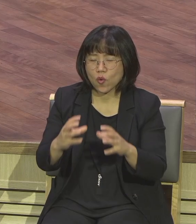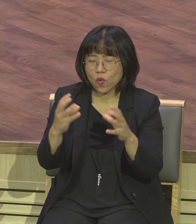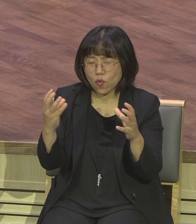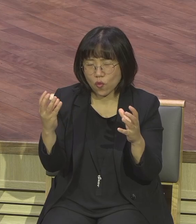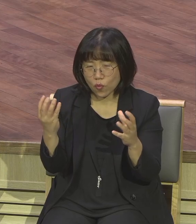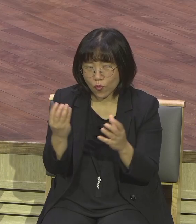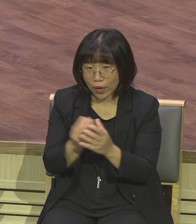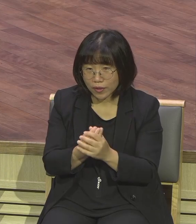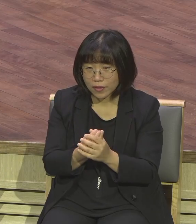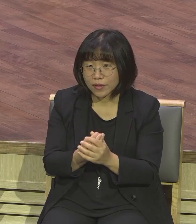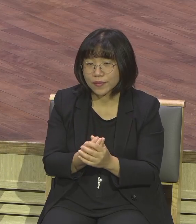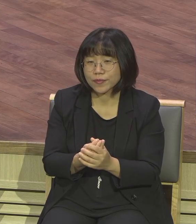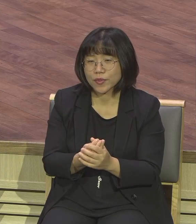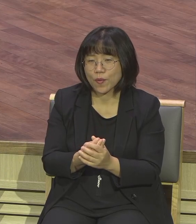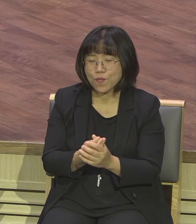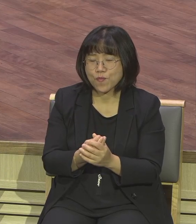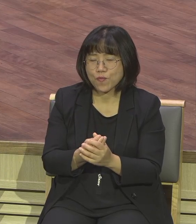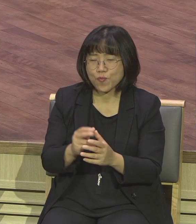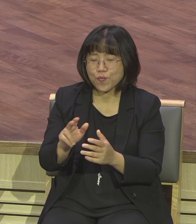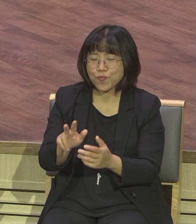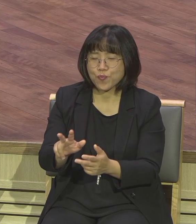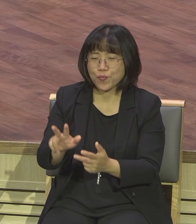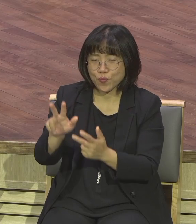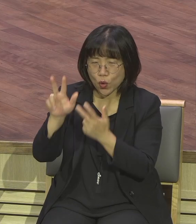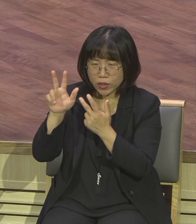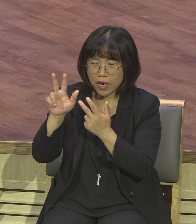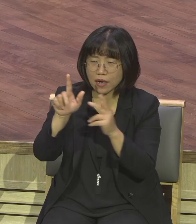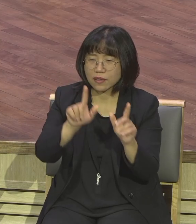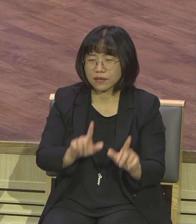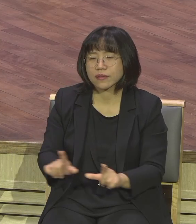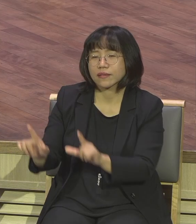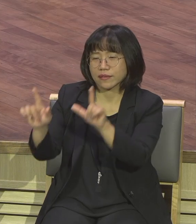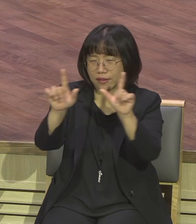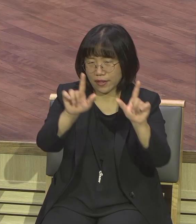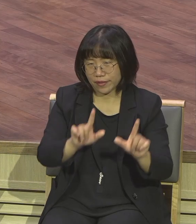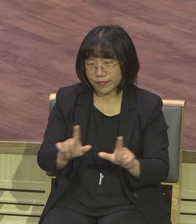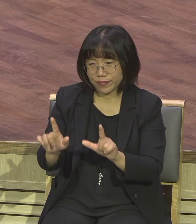완벽한 보장 인생이다 이 말.